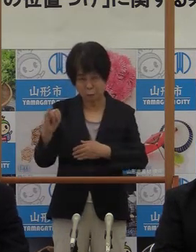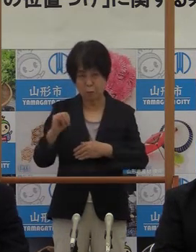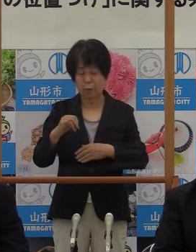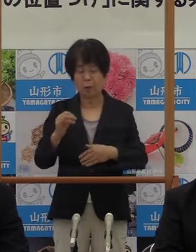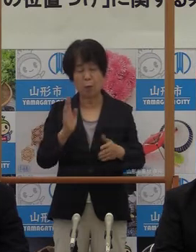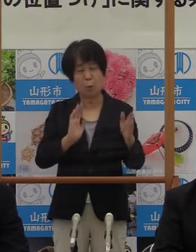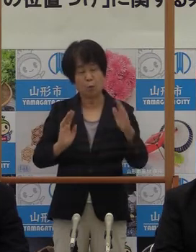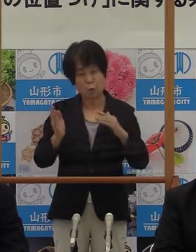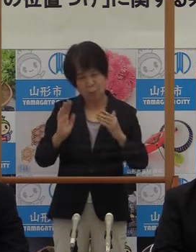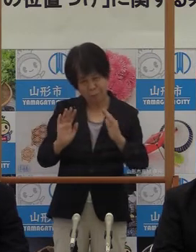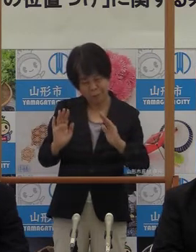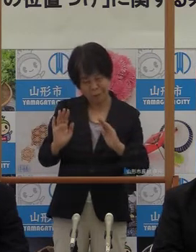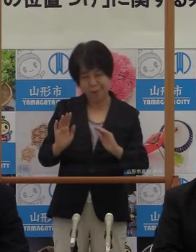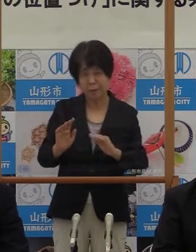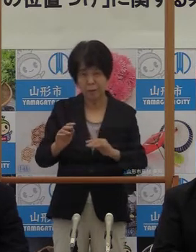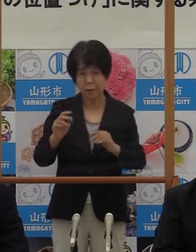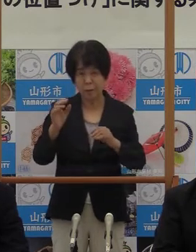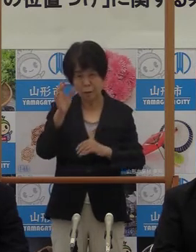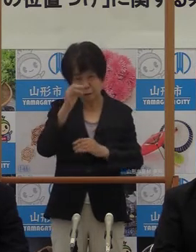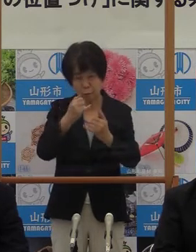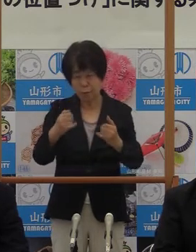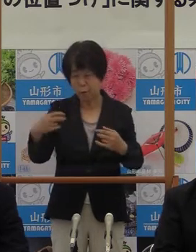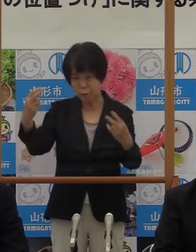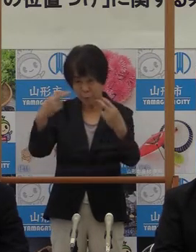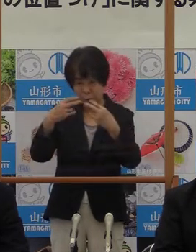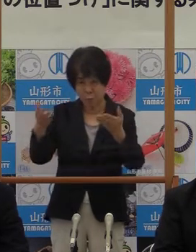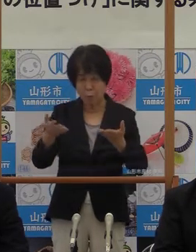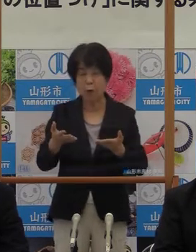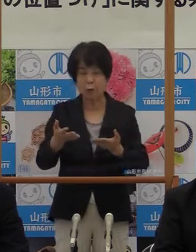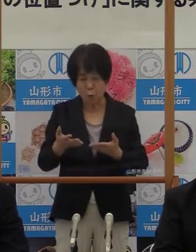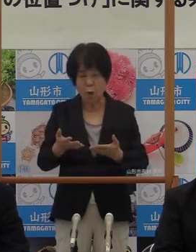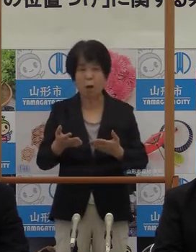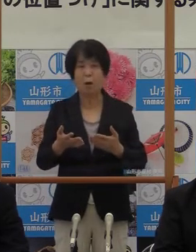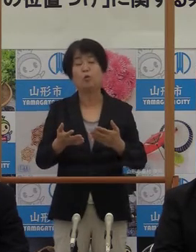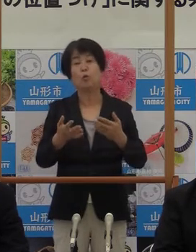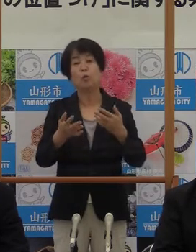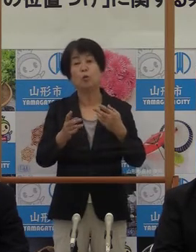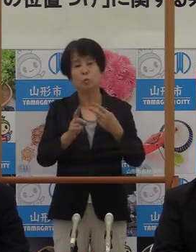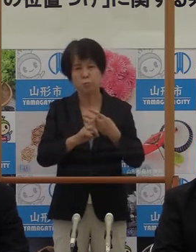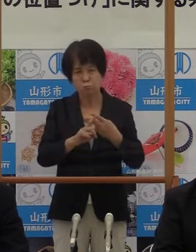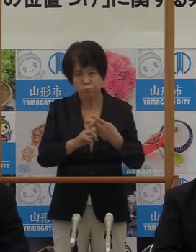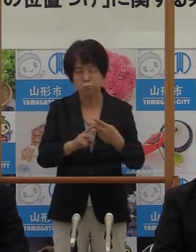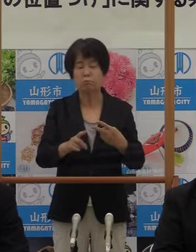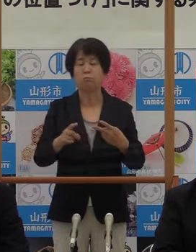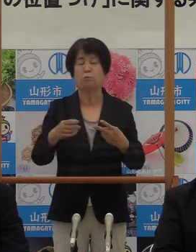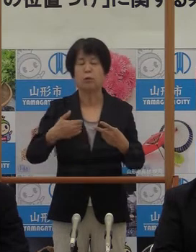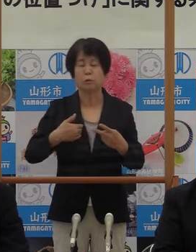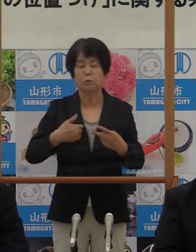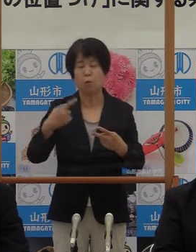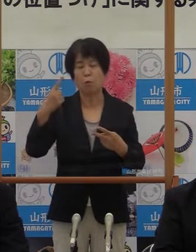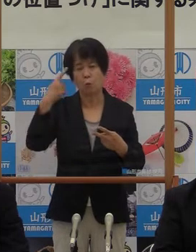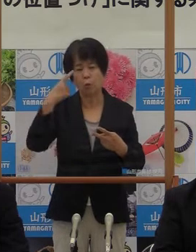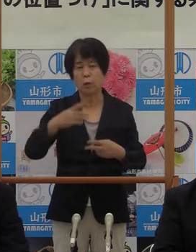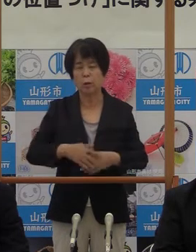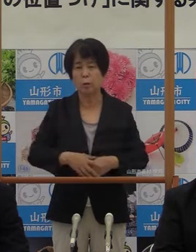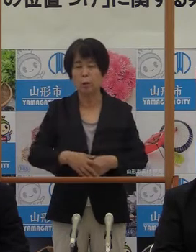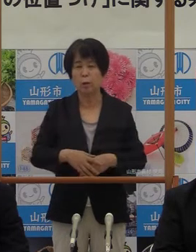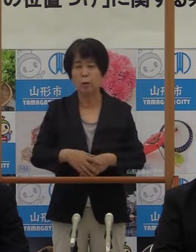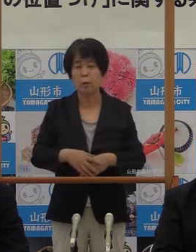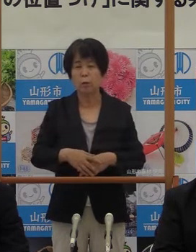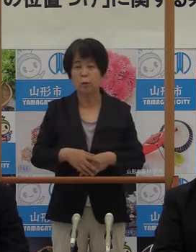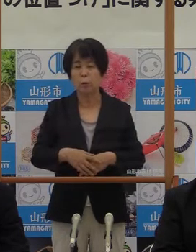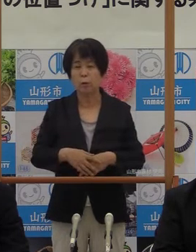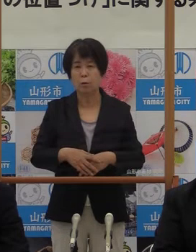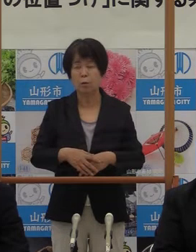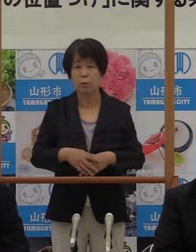客の方に見ていただくとか、やはりそうした機能が必要なんだろうなと というふうに思っております。